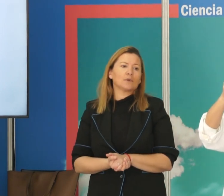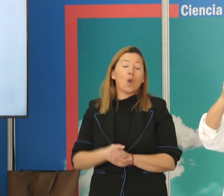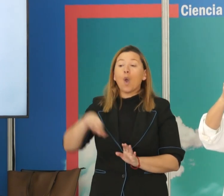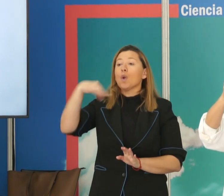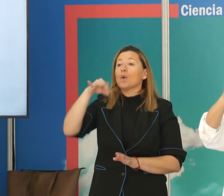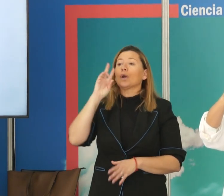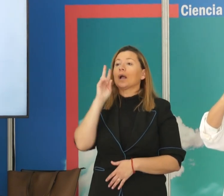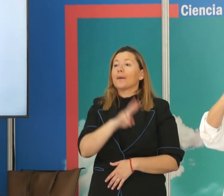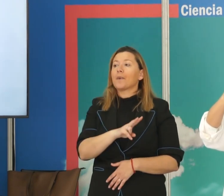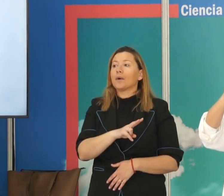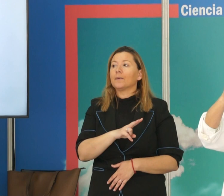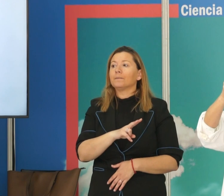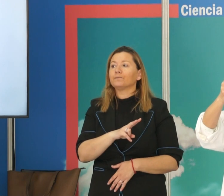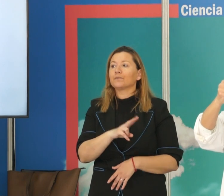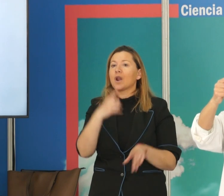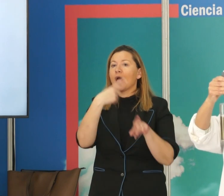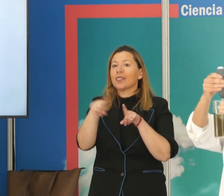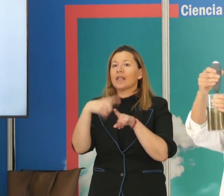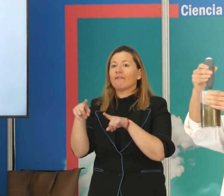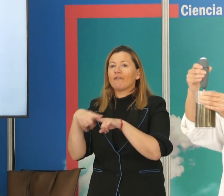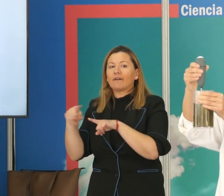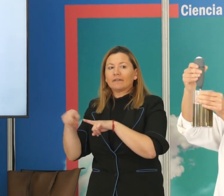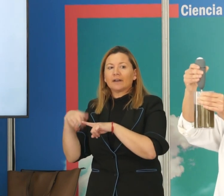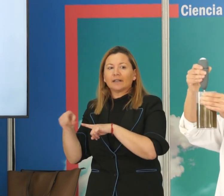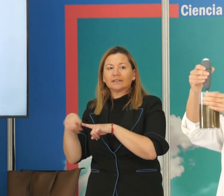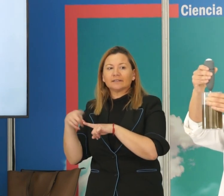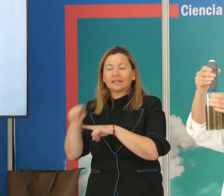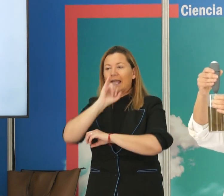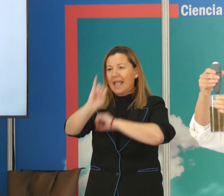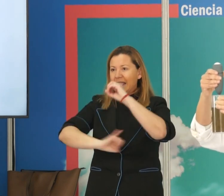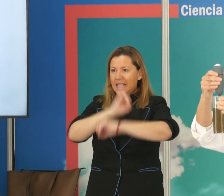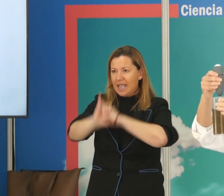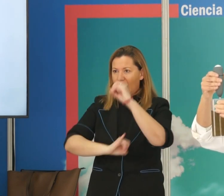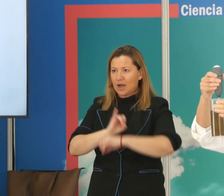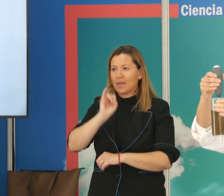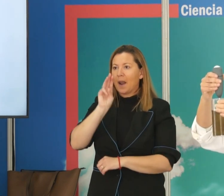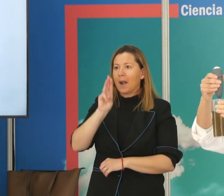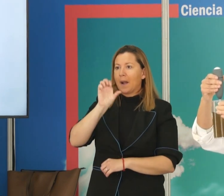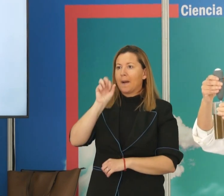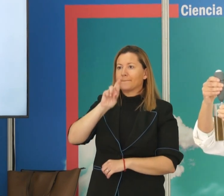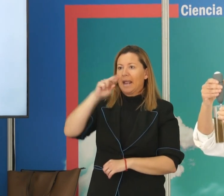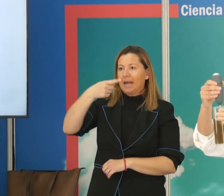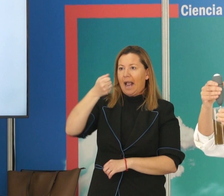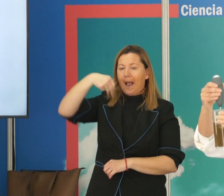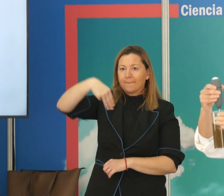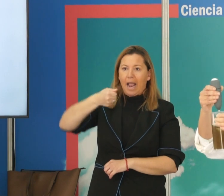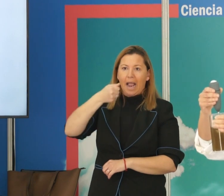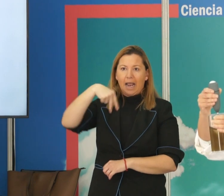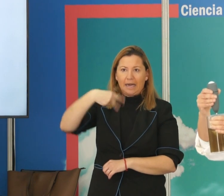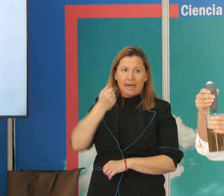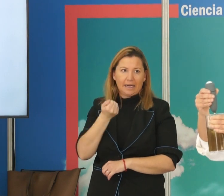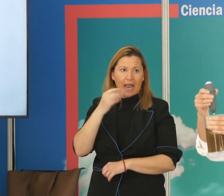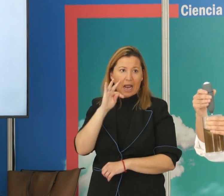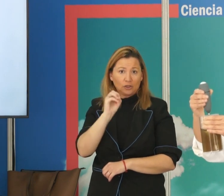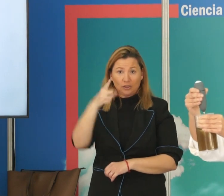que estamos viendo es los distintos iones del permanganato. Todo el que se acuerde de su clase de química se